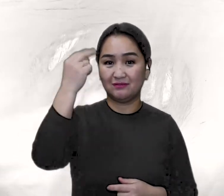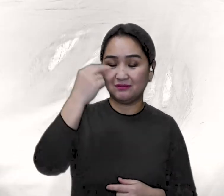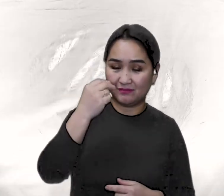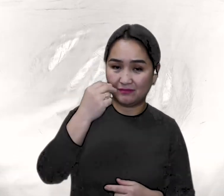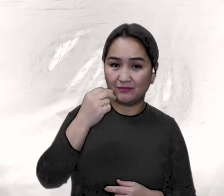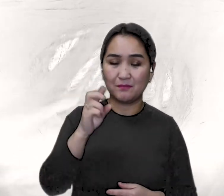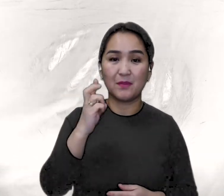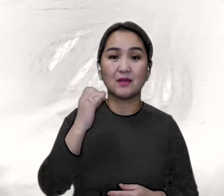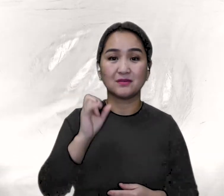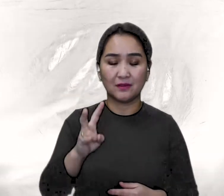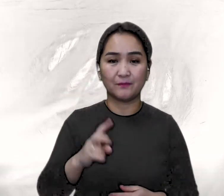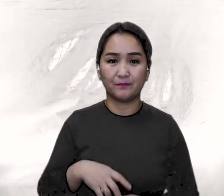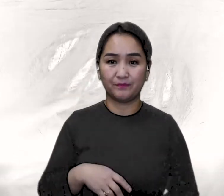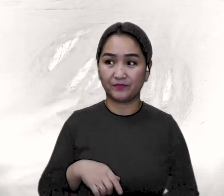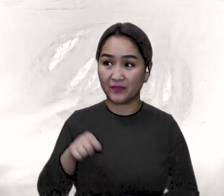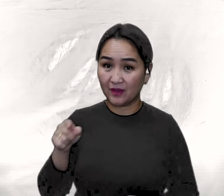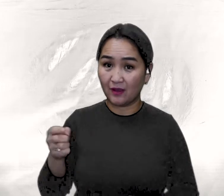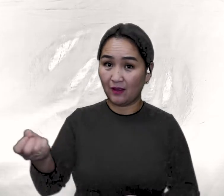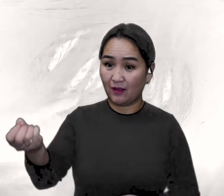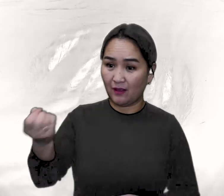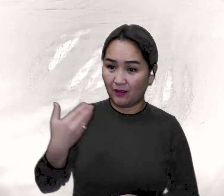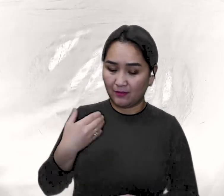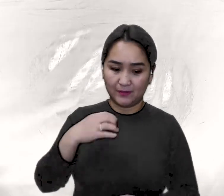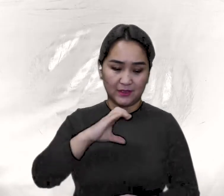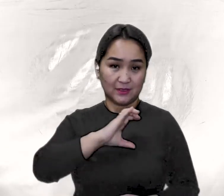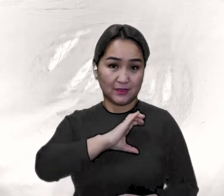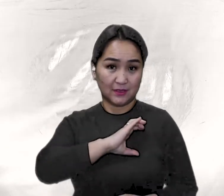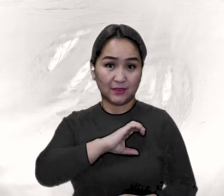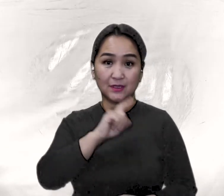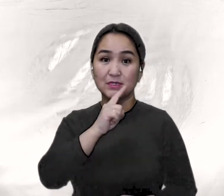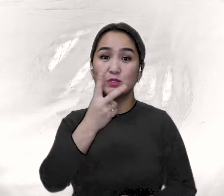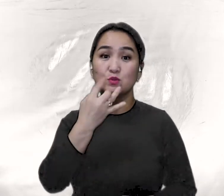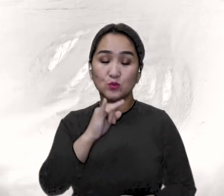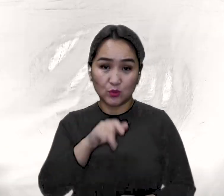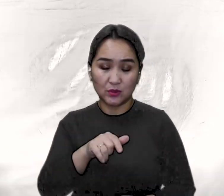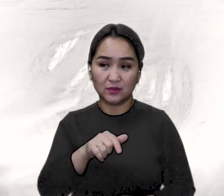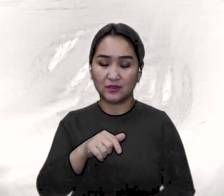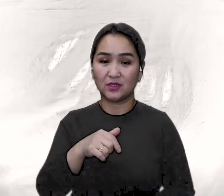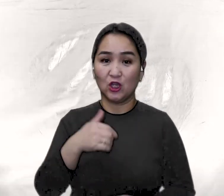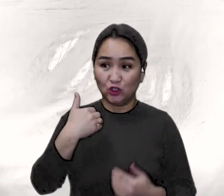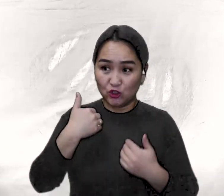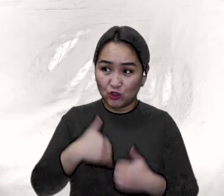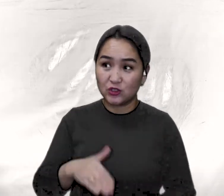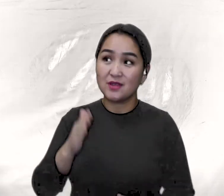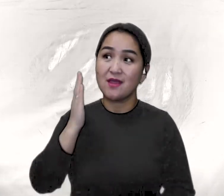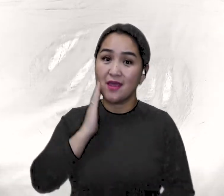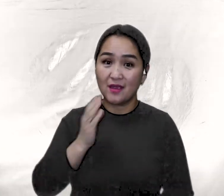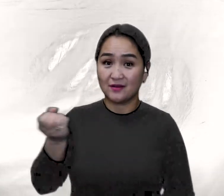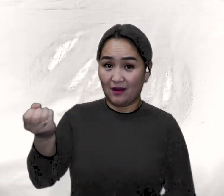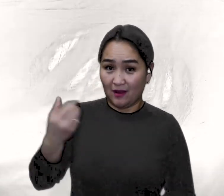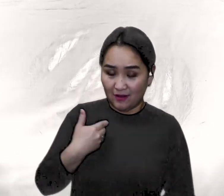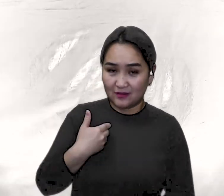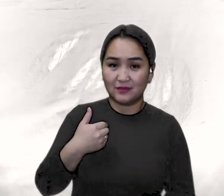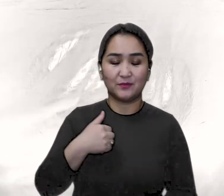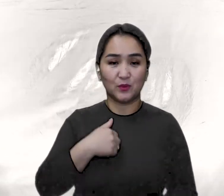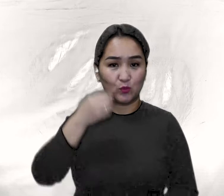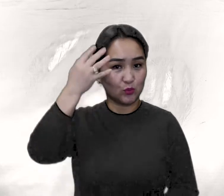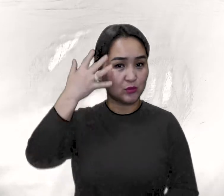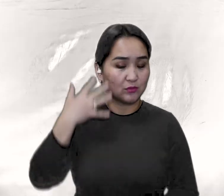Тэгээд ингэж хэлэх чи миний бас сэтгэл зүйч юм за яхаа хэдий төрсөн ээж манад хэлж байгаа ч гэсэн надад хэцүү юм шүү дээ. Би хизээч үсээ ургуул чадахгүй,